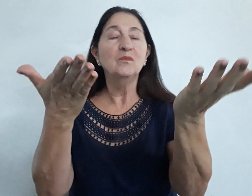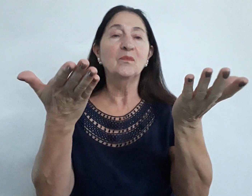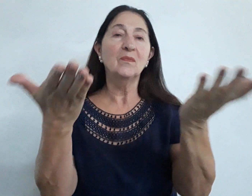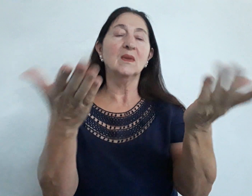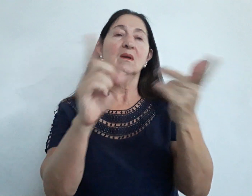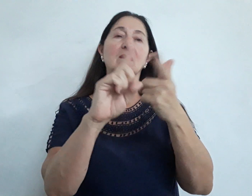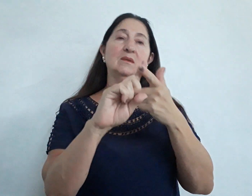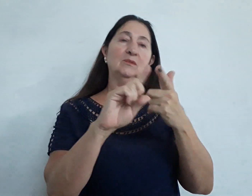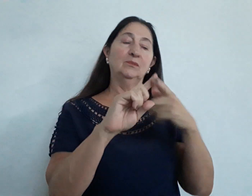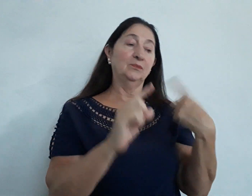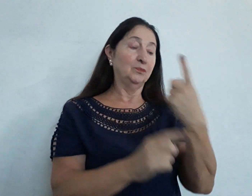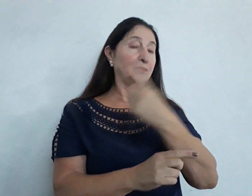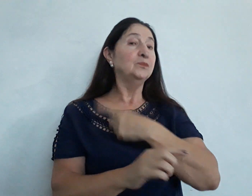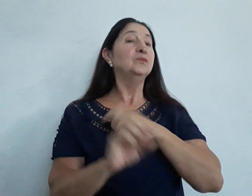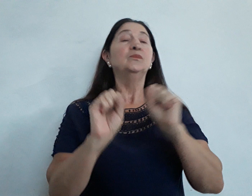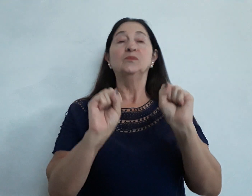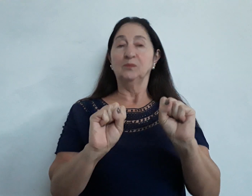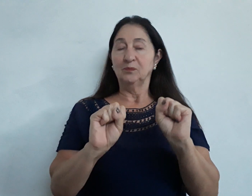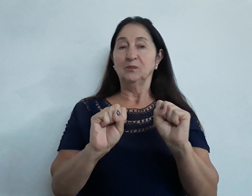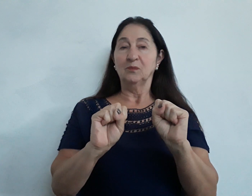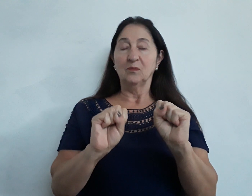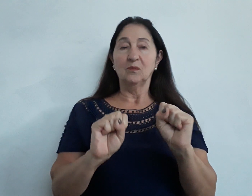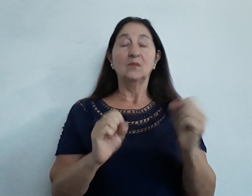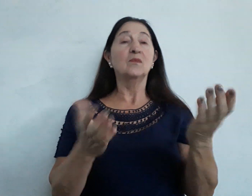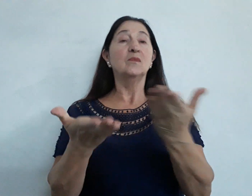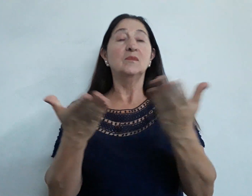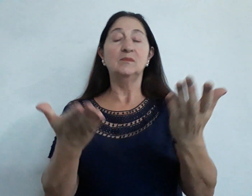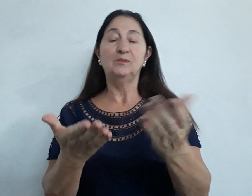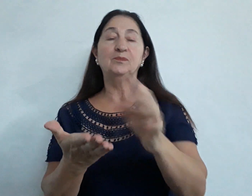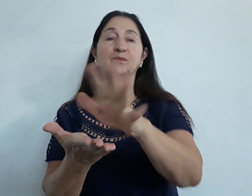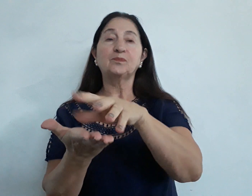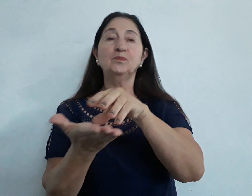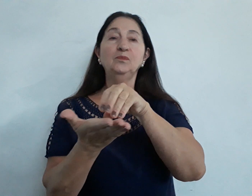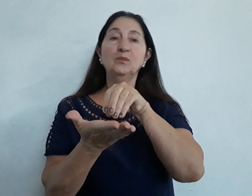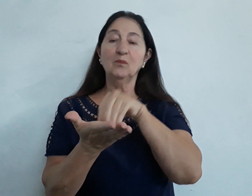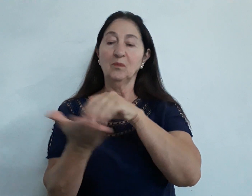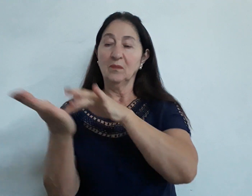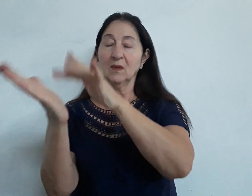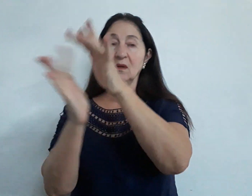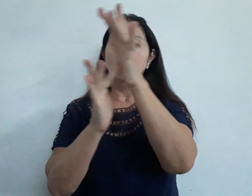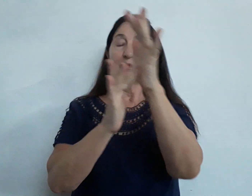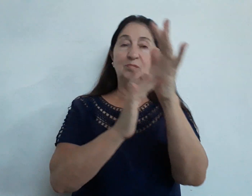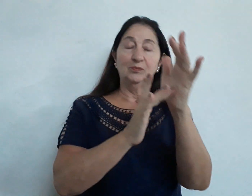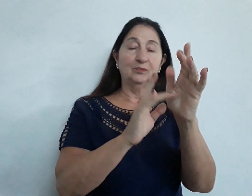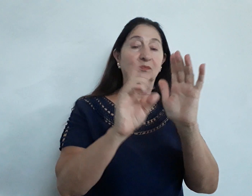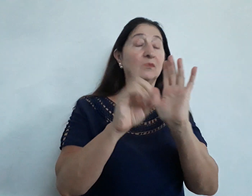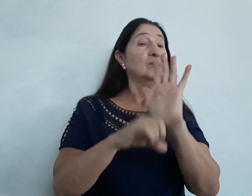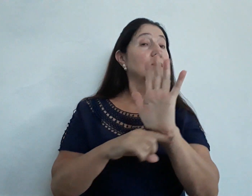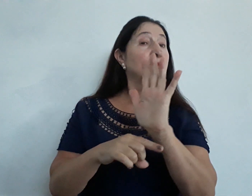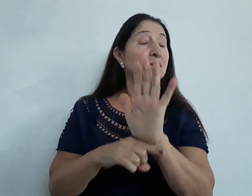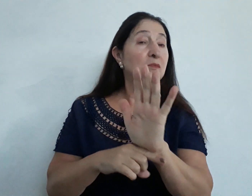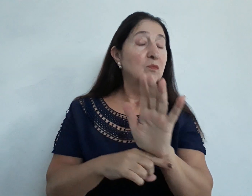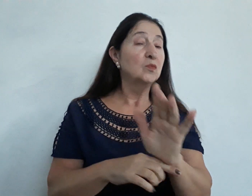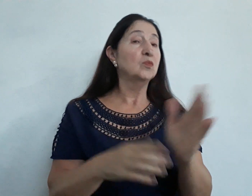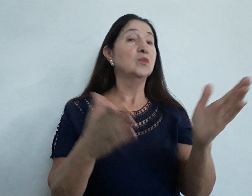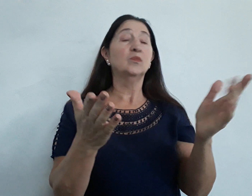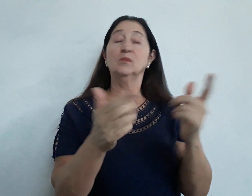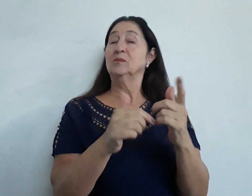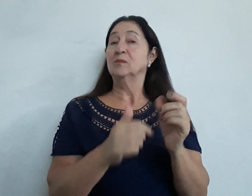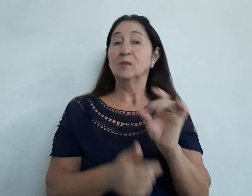nós somos agora os colaboradores de Deus. Por isso em cada Eucaristia nós ofertamos para